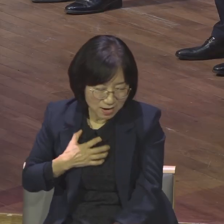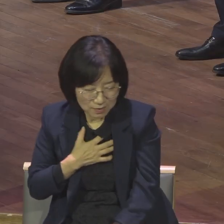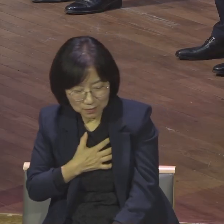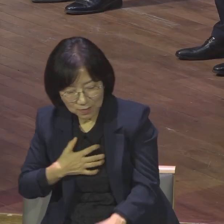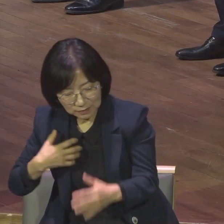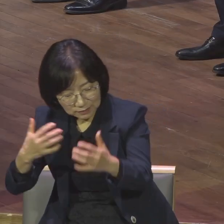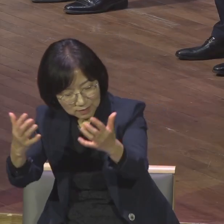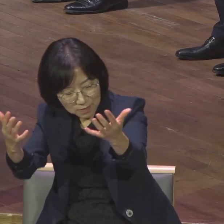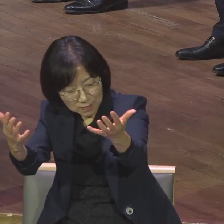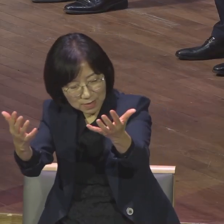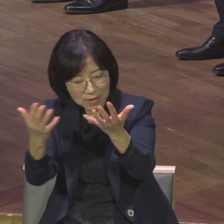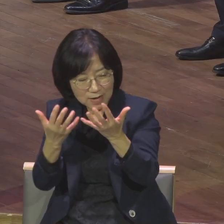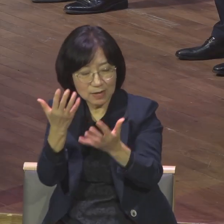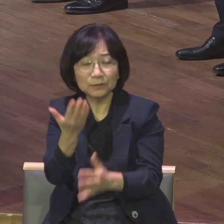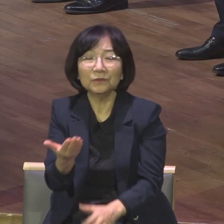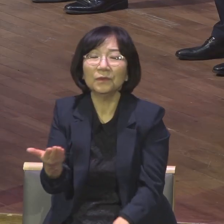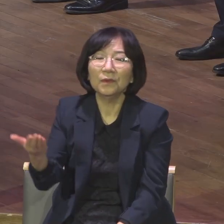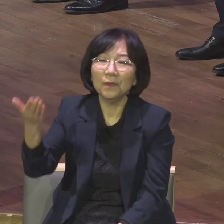환난이